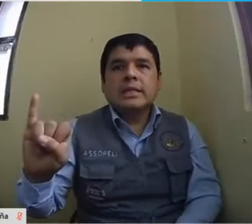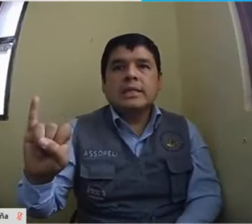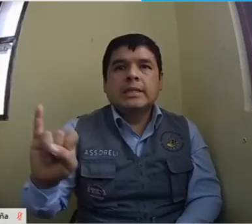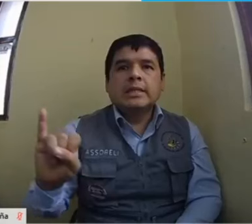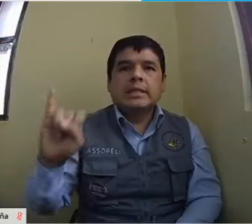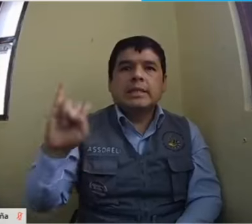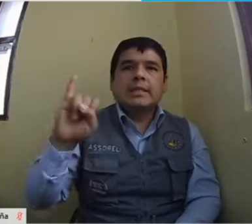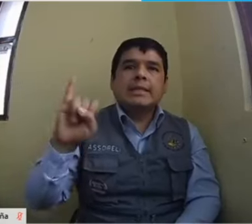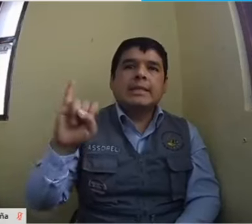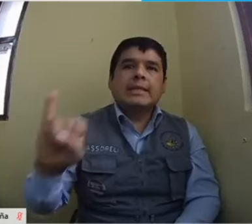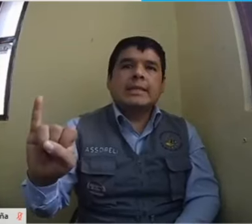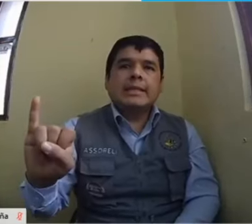I.